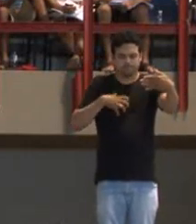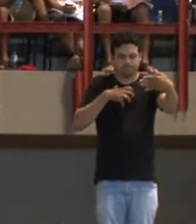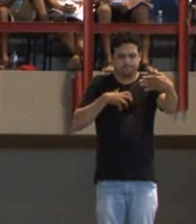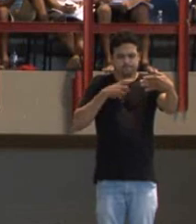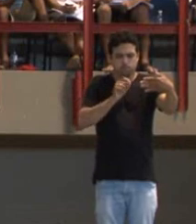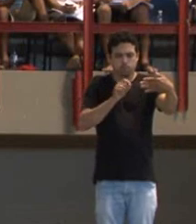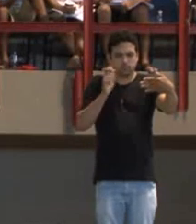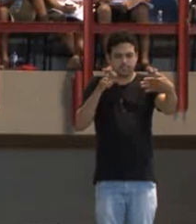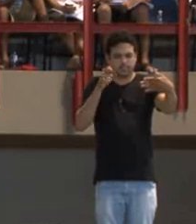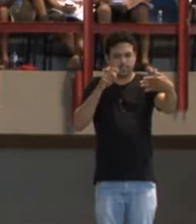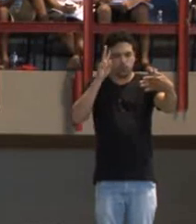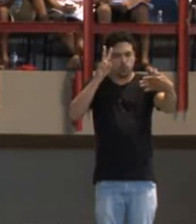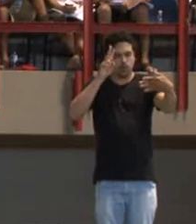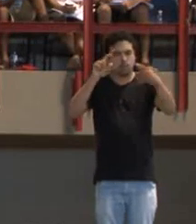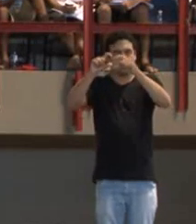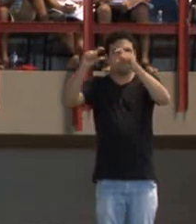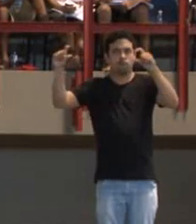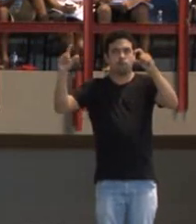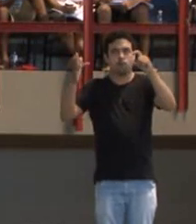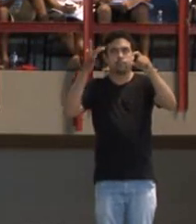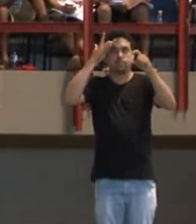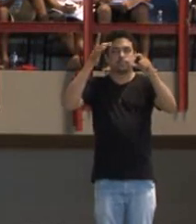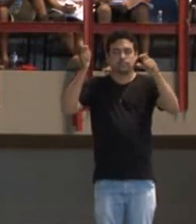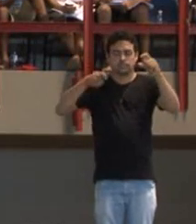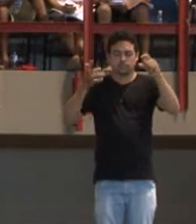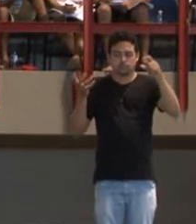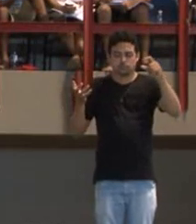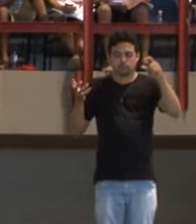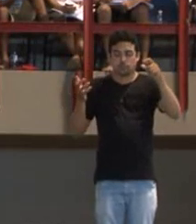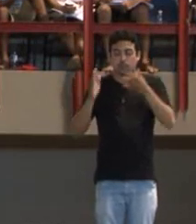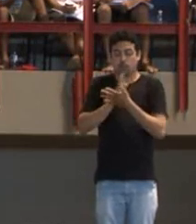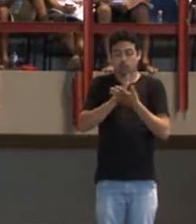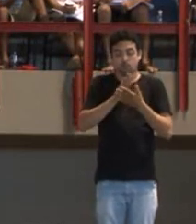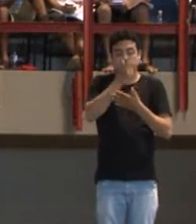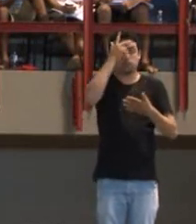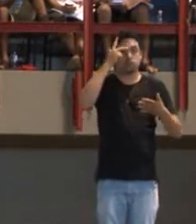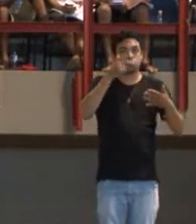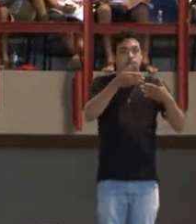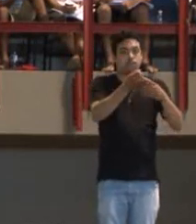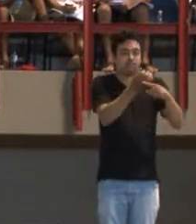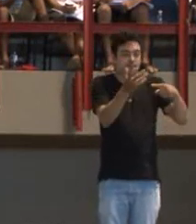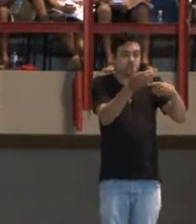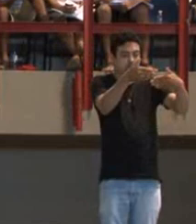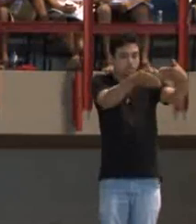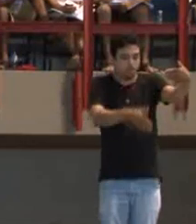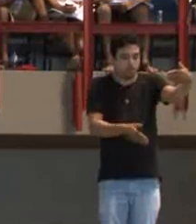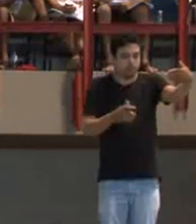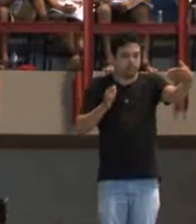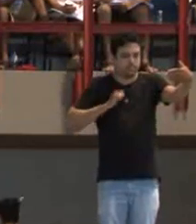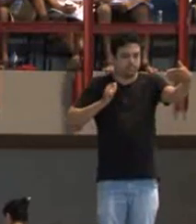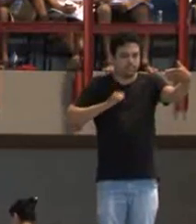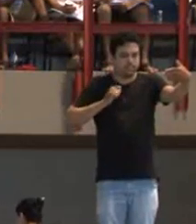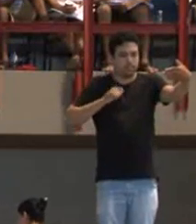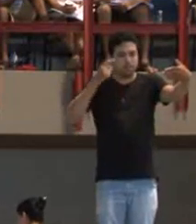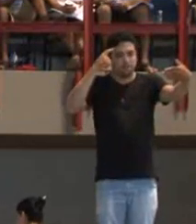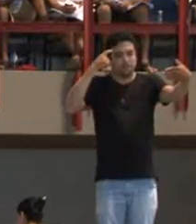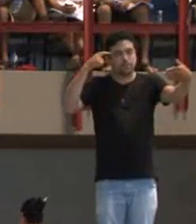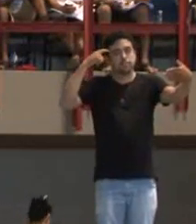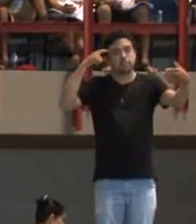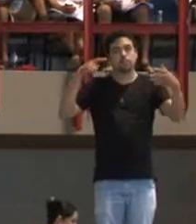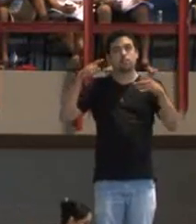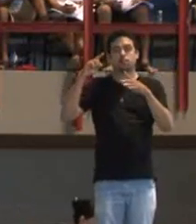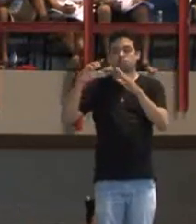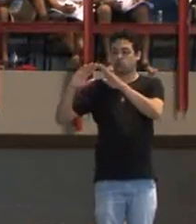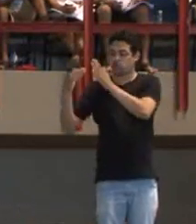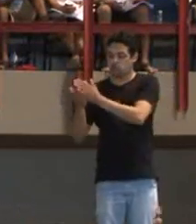passa, será que eu vou lembrar da fórmula? Tem gente que quando vai para a prova de física vai num aperreio tão grande que vai o caminho inteiro de casa